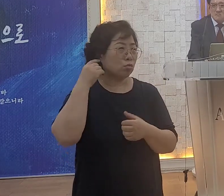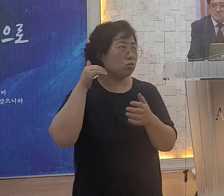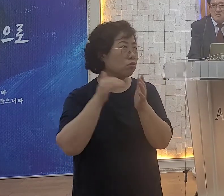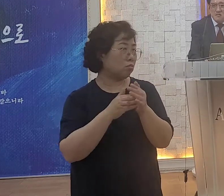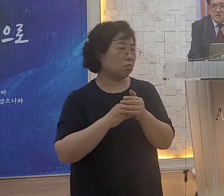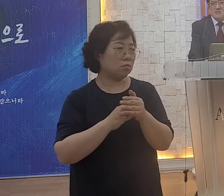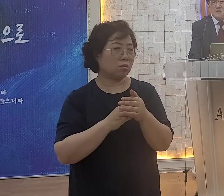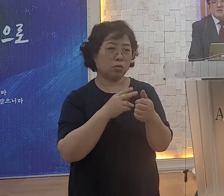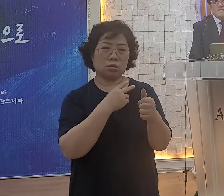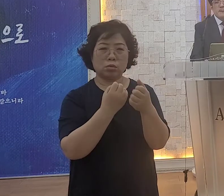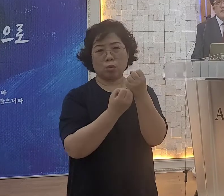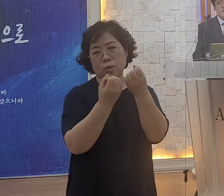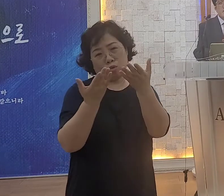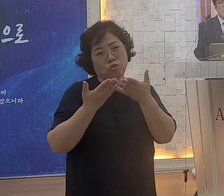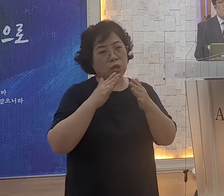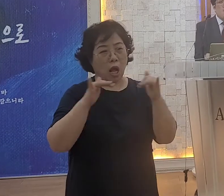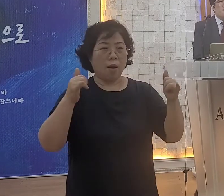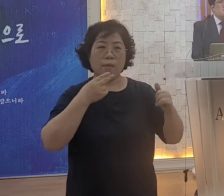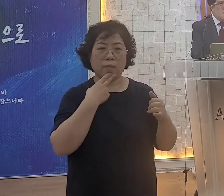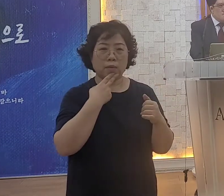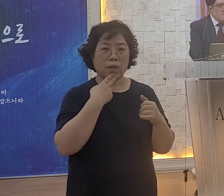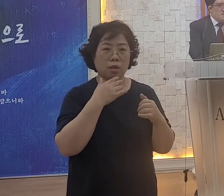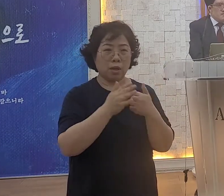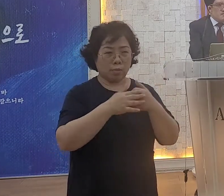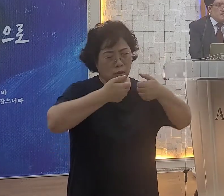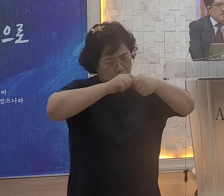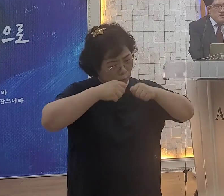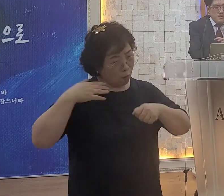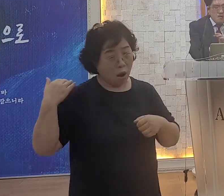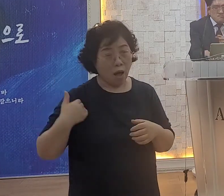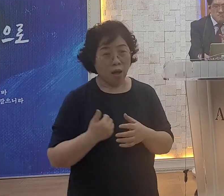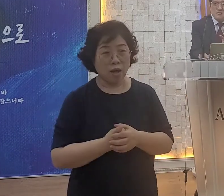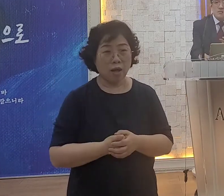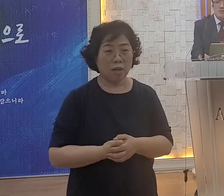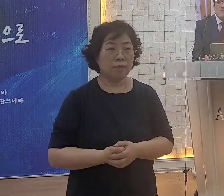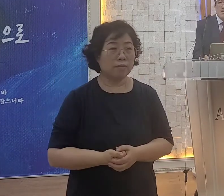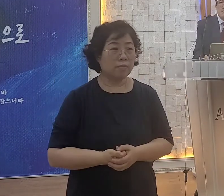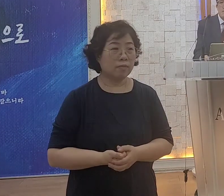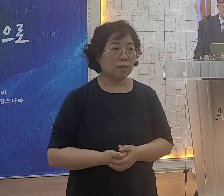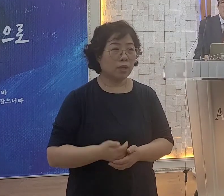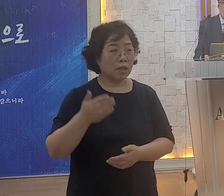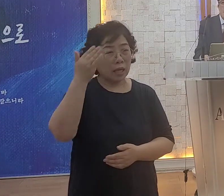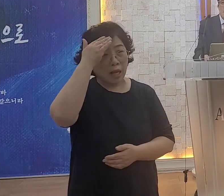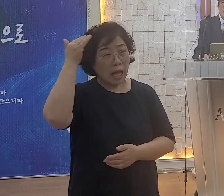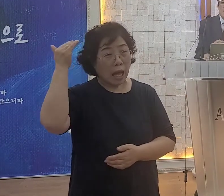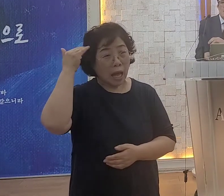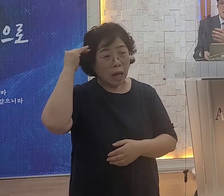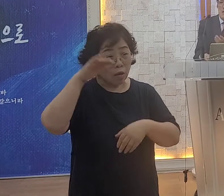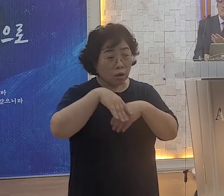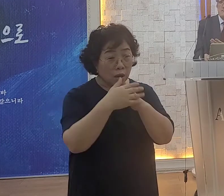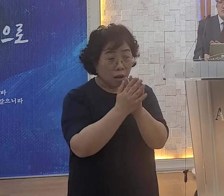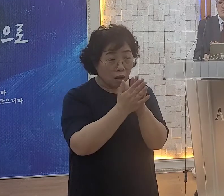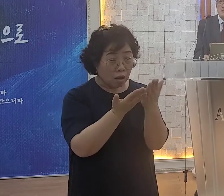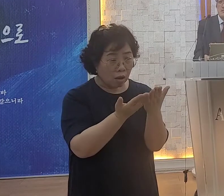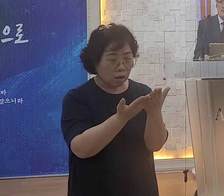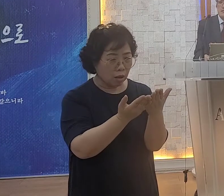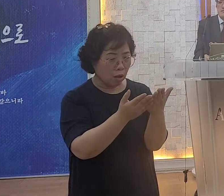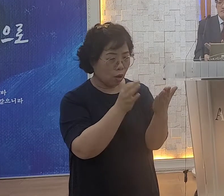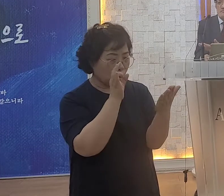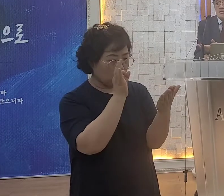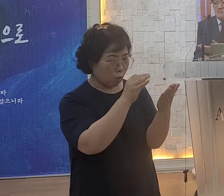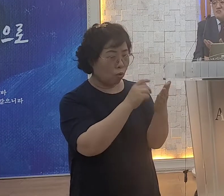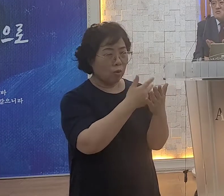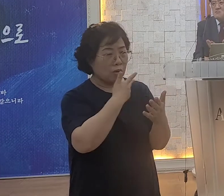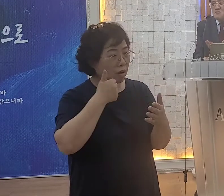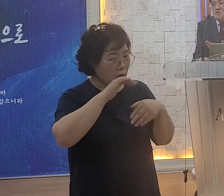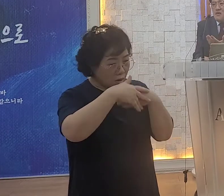없었고 그랬는데, 이 화목제물을 이 한국말 성경 말고 우리 여러분 잘 보시는 그